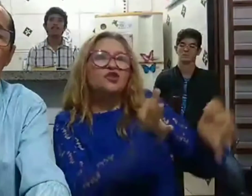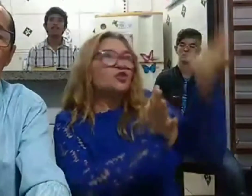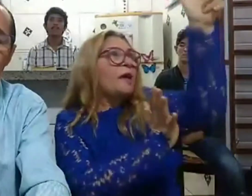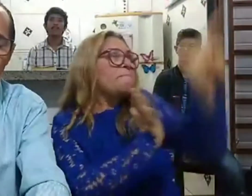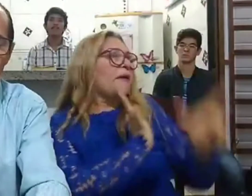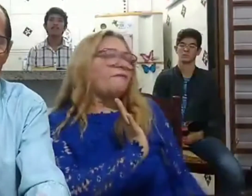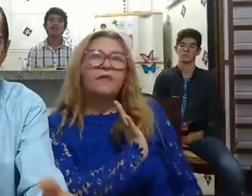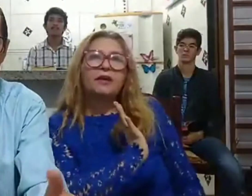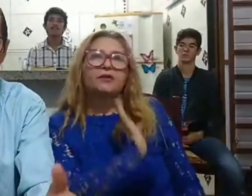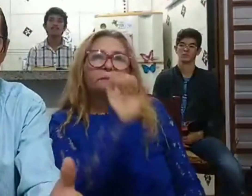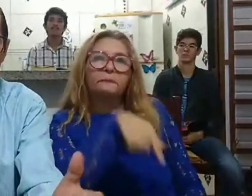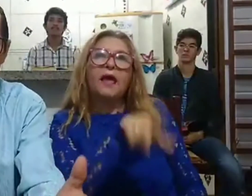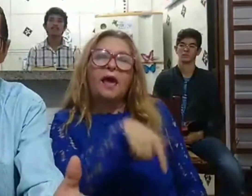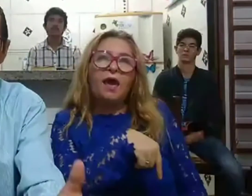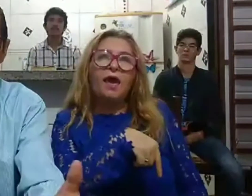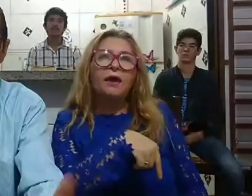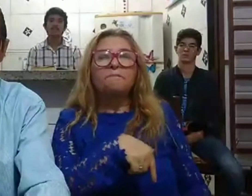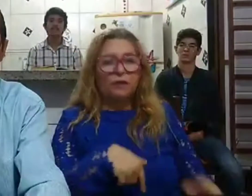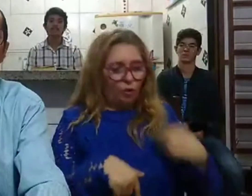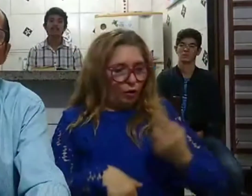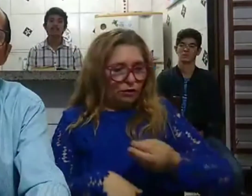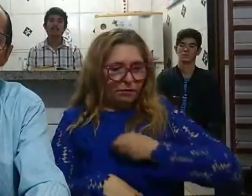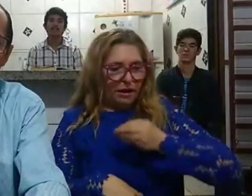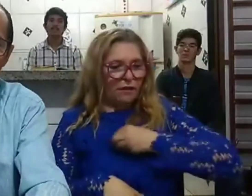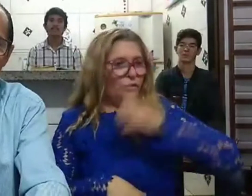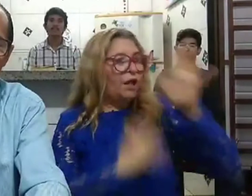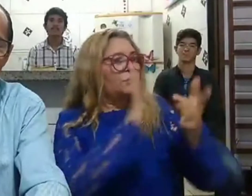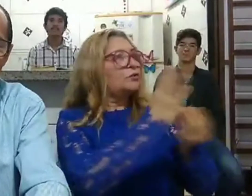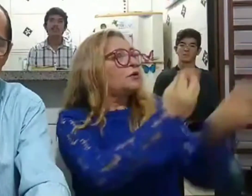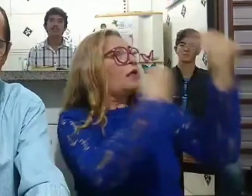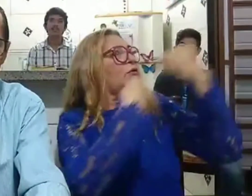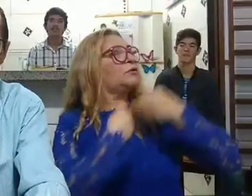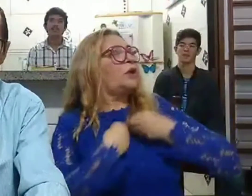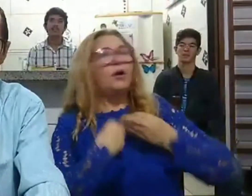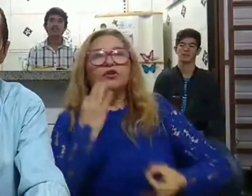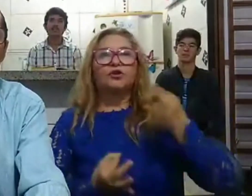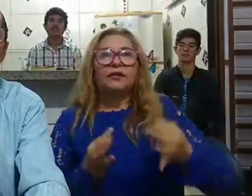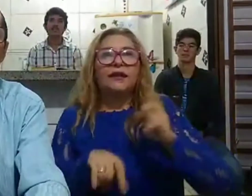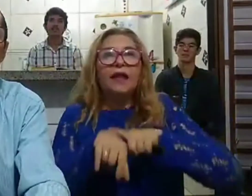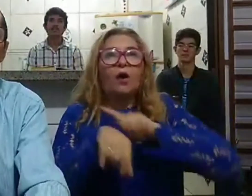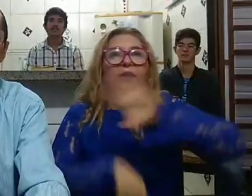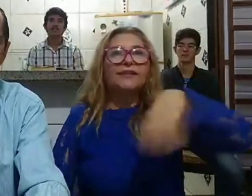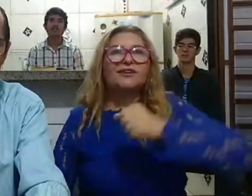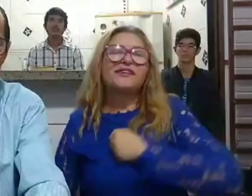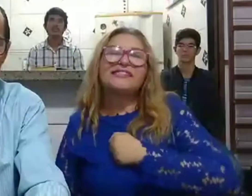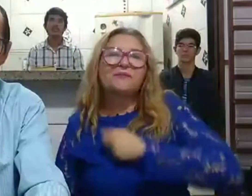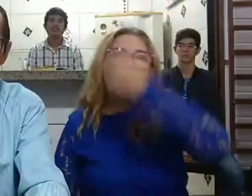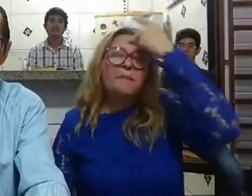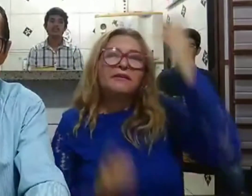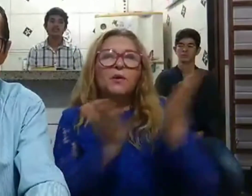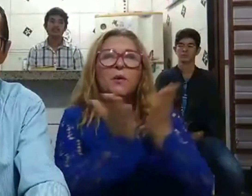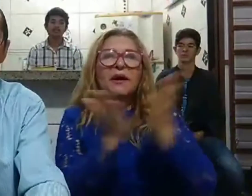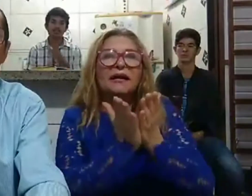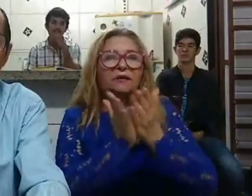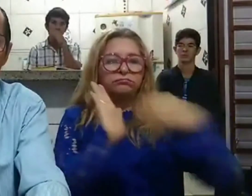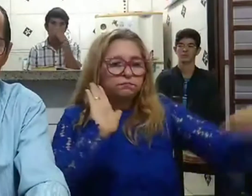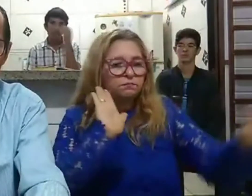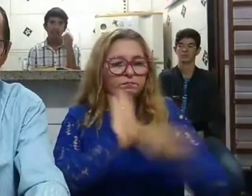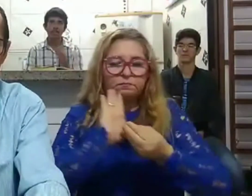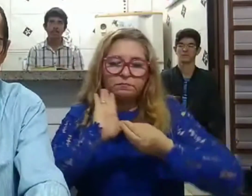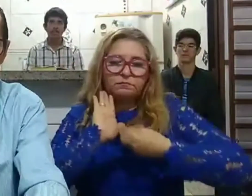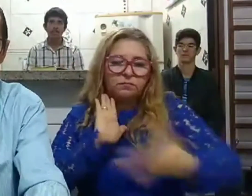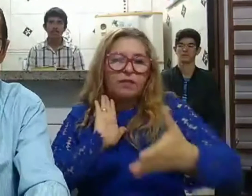por ele, ela é imputada ao pecador na salvação. Por isso, o crente em Jesus Cristo, ele é declarado